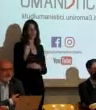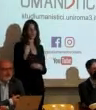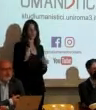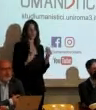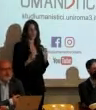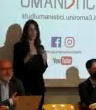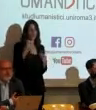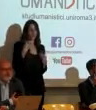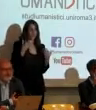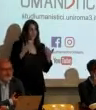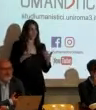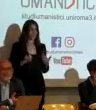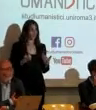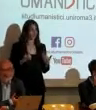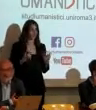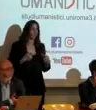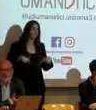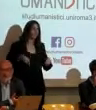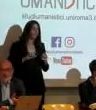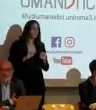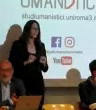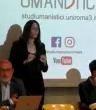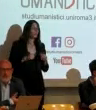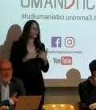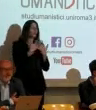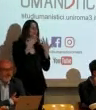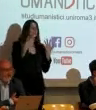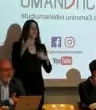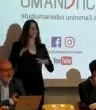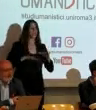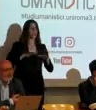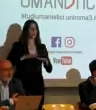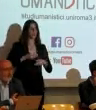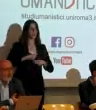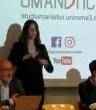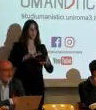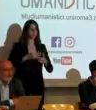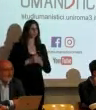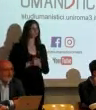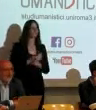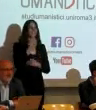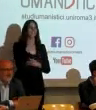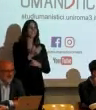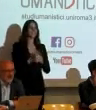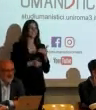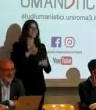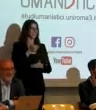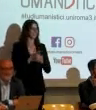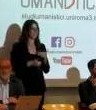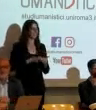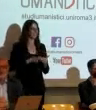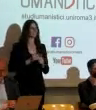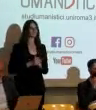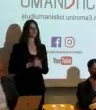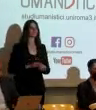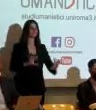cui vogliamo potervi chiarire eventuali dubbi. Quindi io vi ringrazio molto e proseguiamo con la presentazione. Grazie.